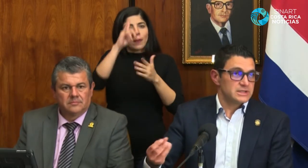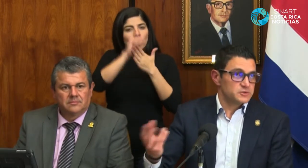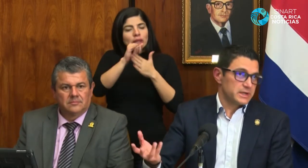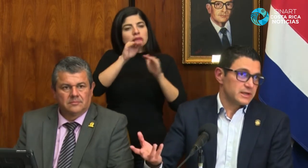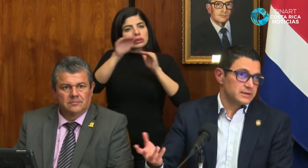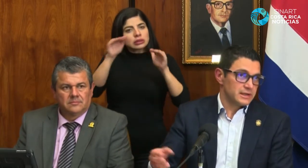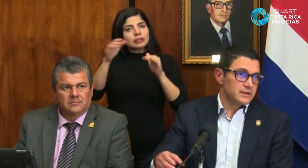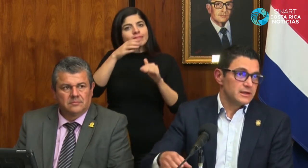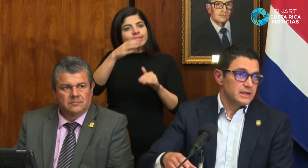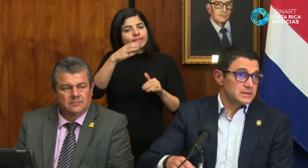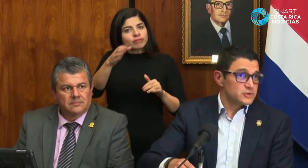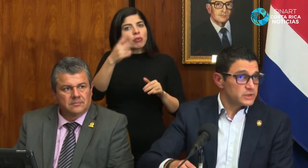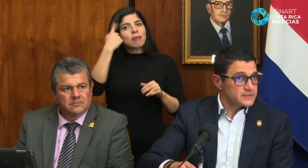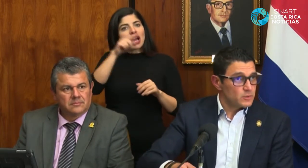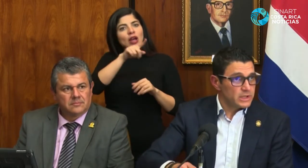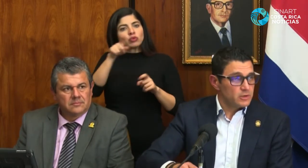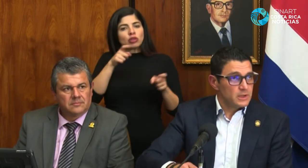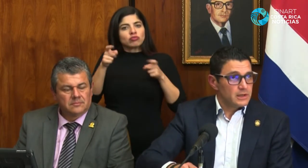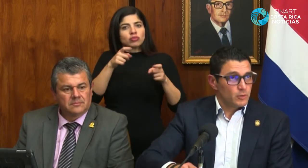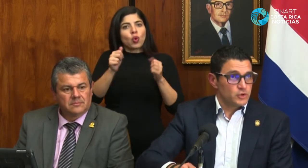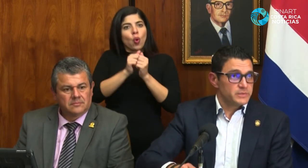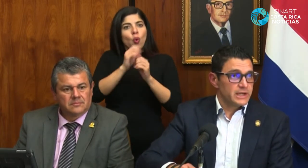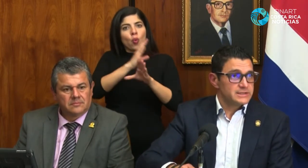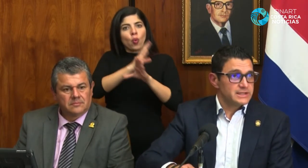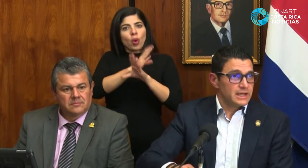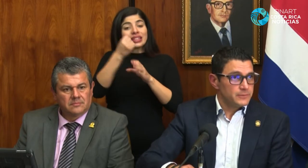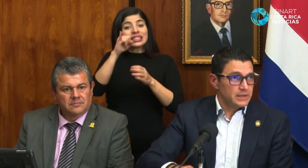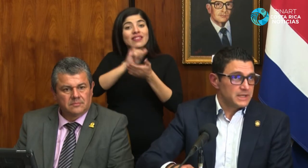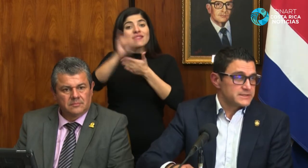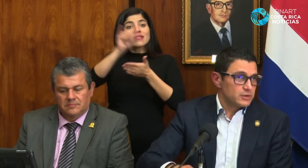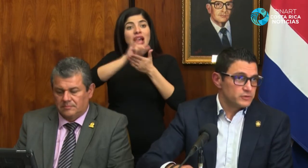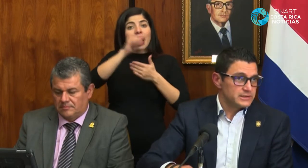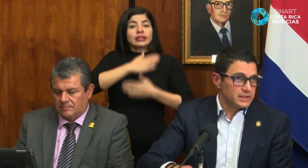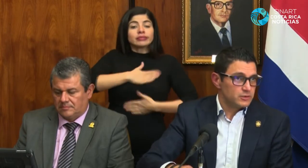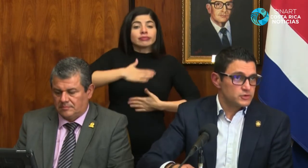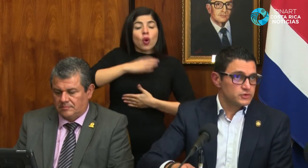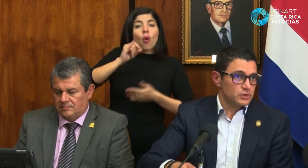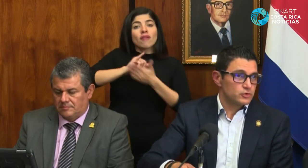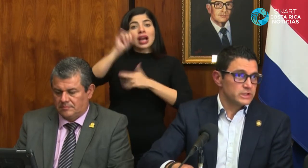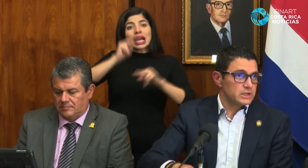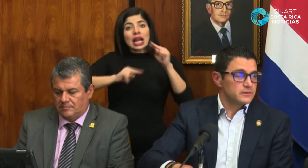llamado que hacemos para que tengan esa mesura y ese cuidado cuando son viajes ya de placer o